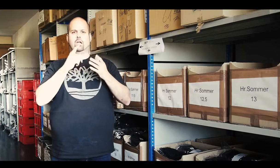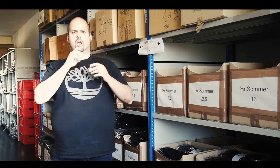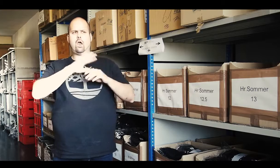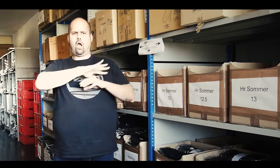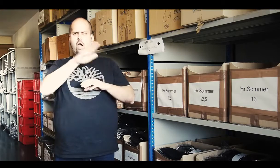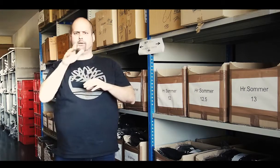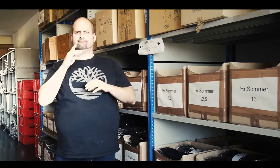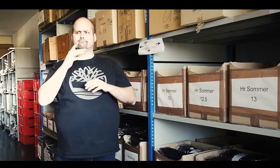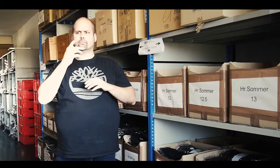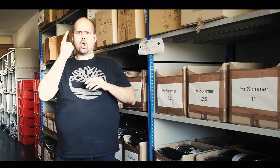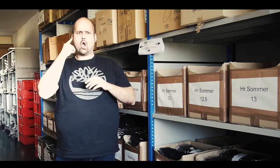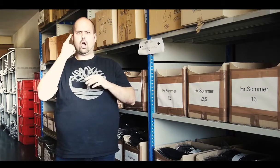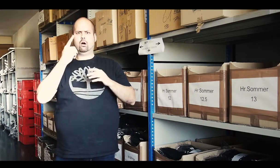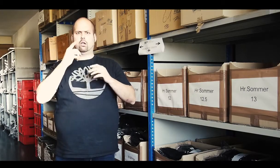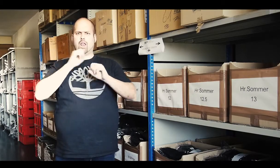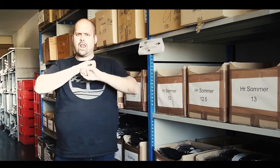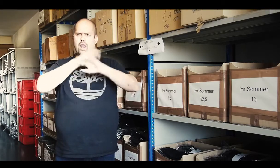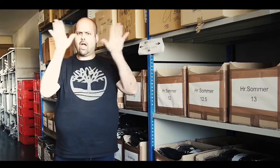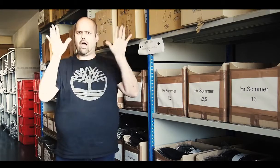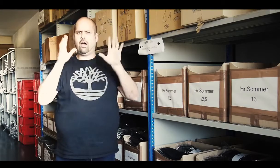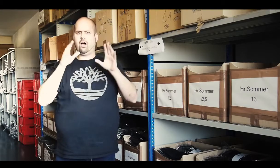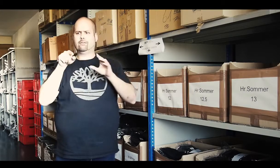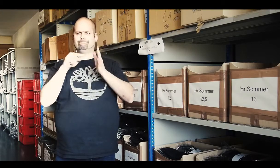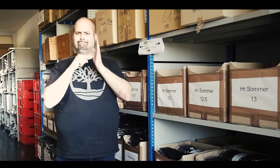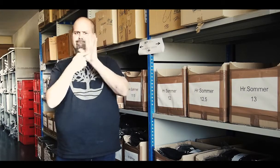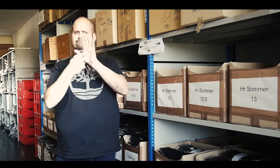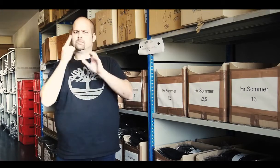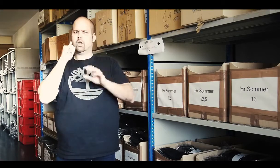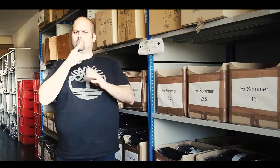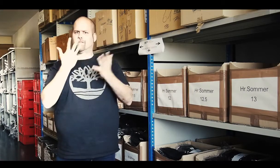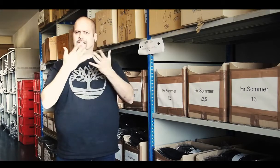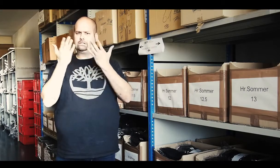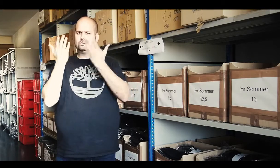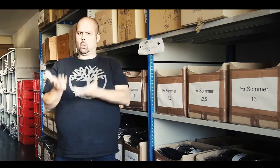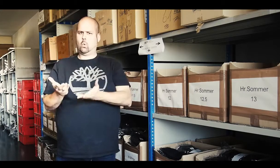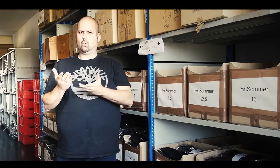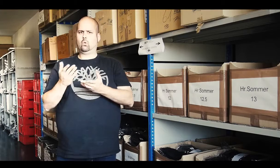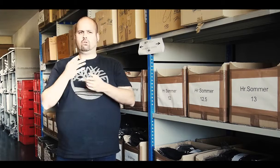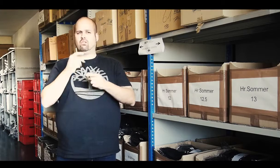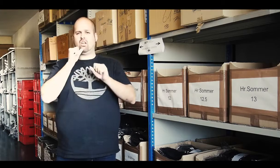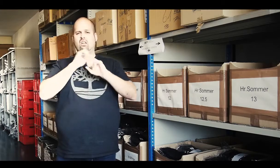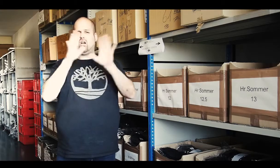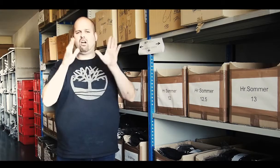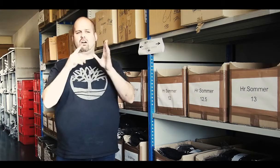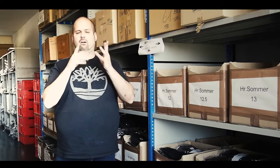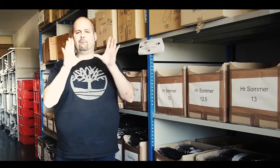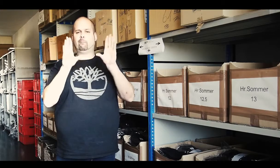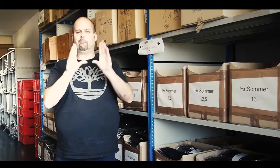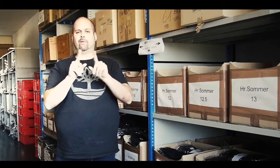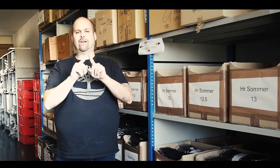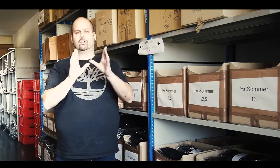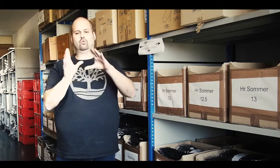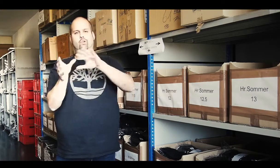Als dritten wichtigen Punkt möchte ich noch sagen, dass vieler Hörende noch nicht wirklich bewusst ist, was es bedeutet, gehörlos zu sein.